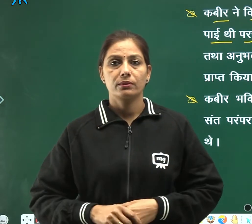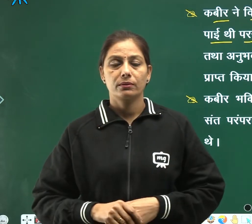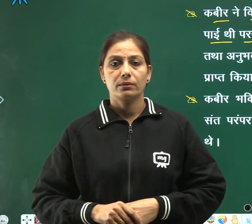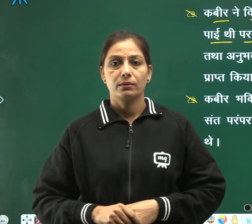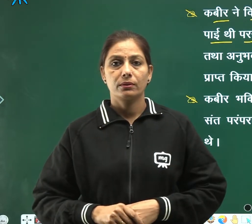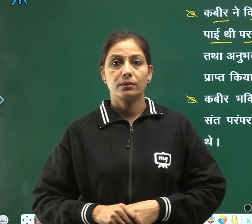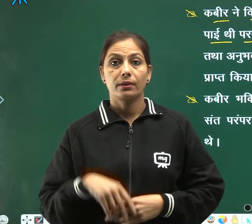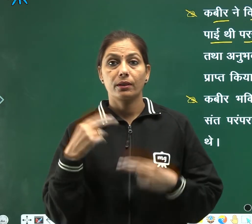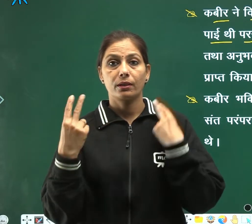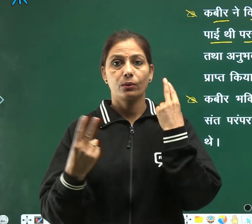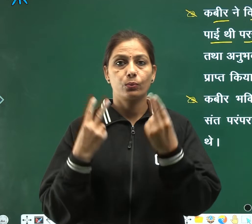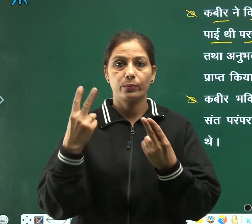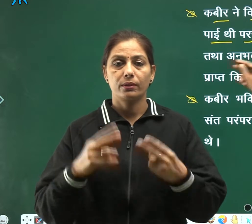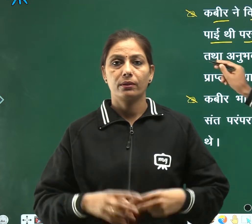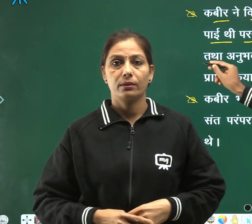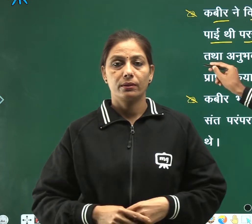पर्यटन